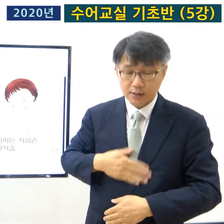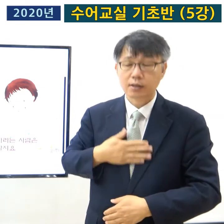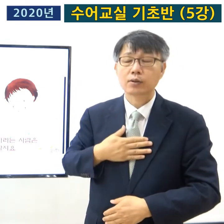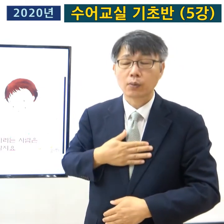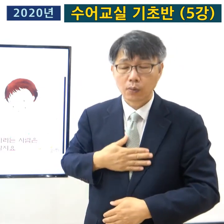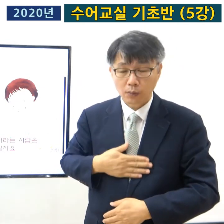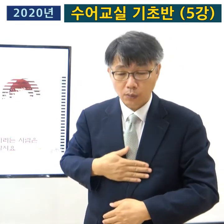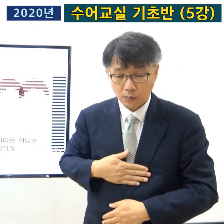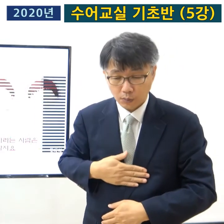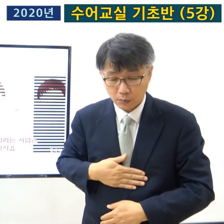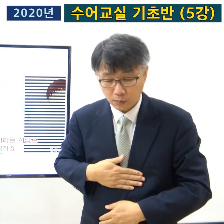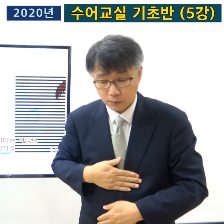알지요.